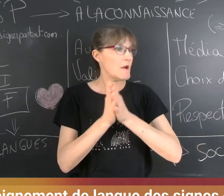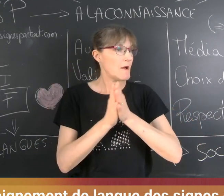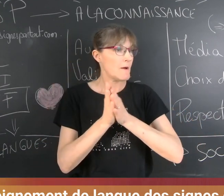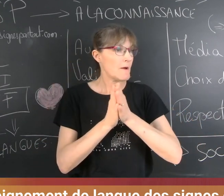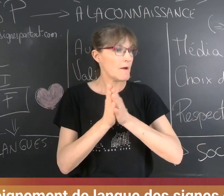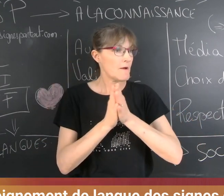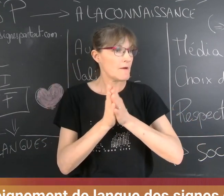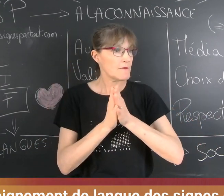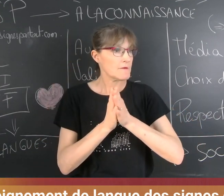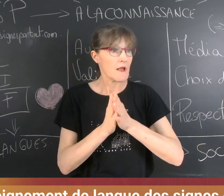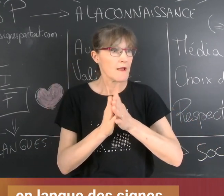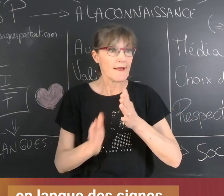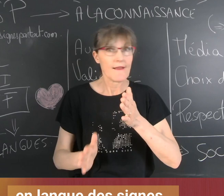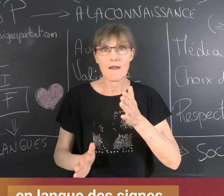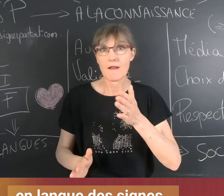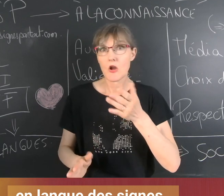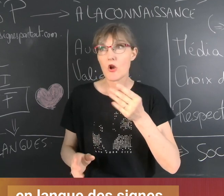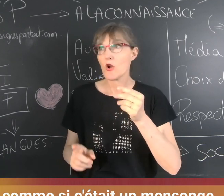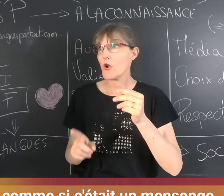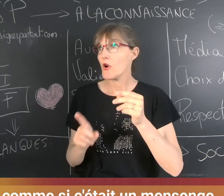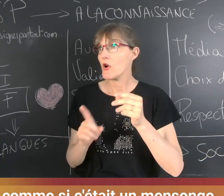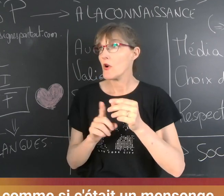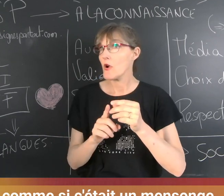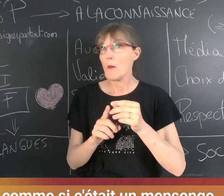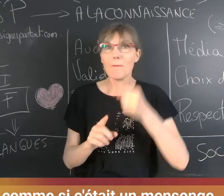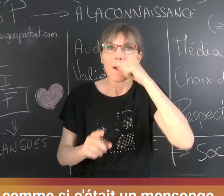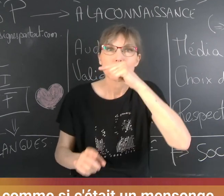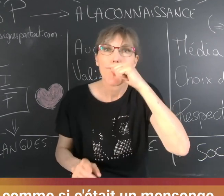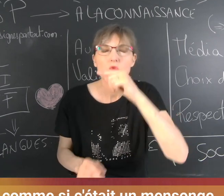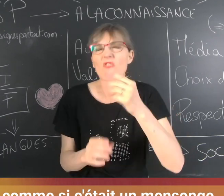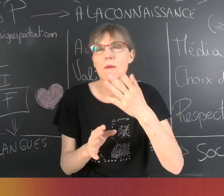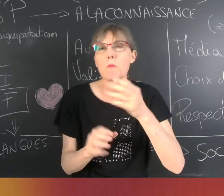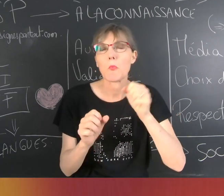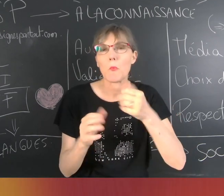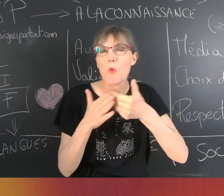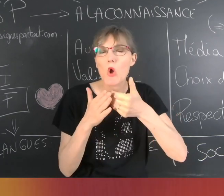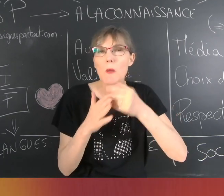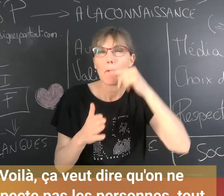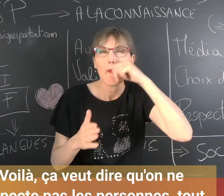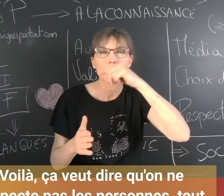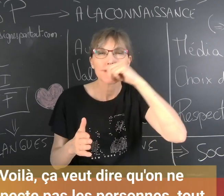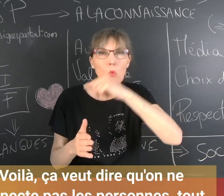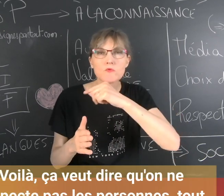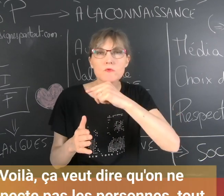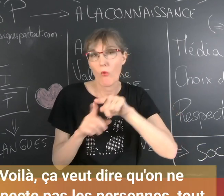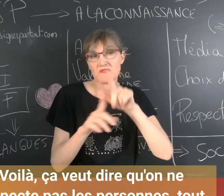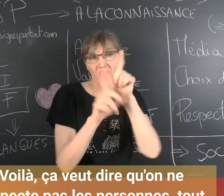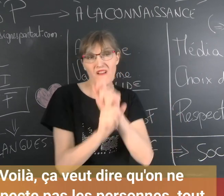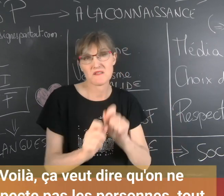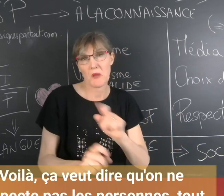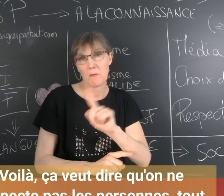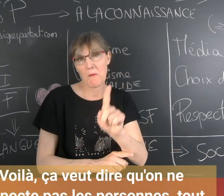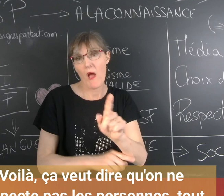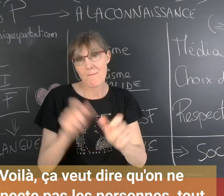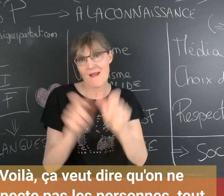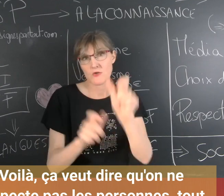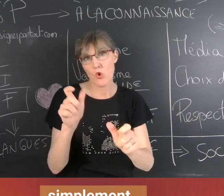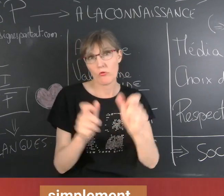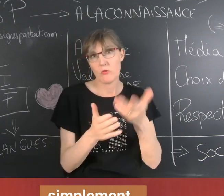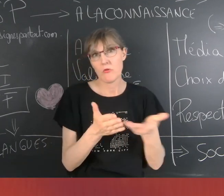cet enseignement de langue des signes ou en langue des signes, c'est comme si c'était un mensonge. Voilà. Ça veut dire qu'on ne respecte